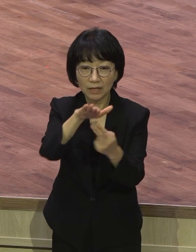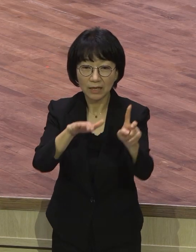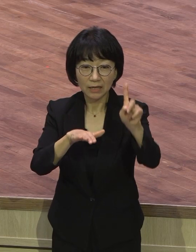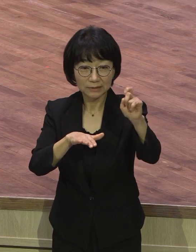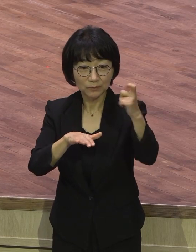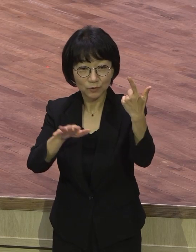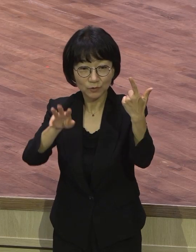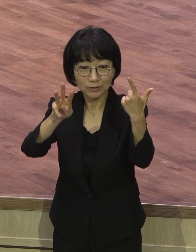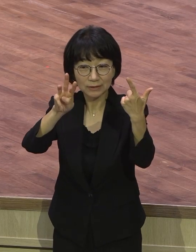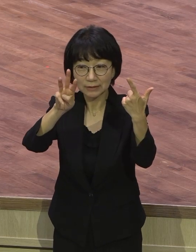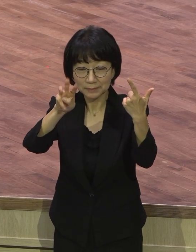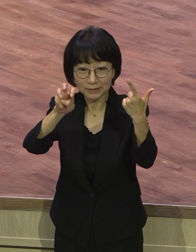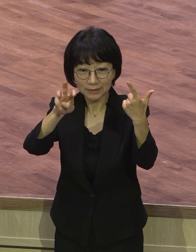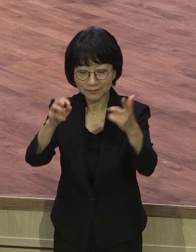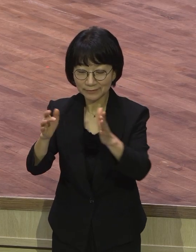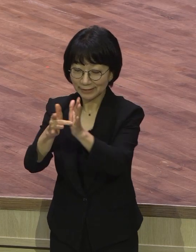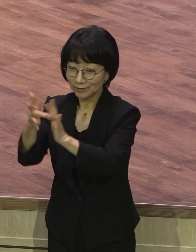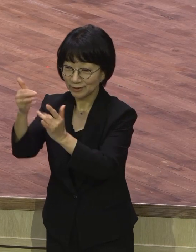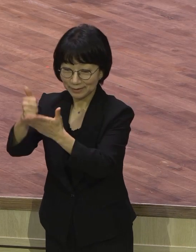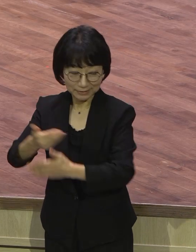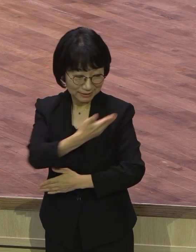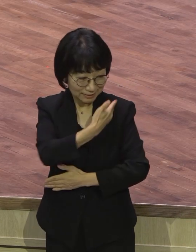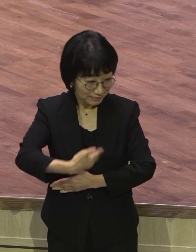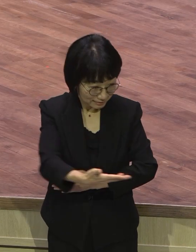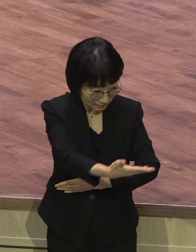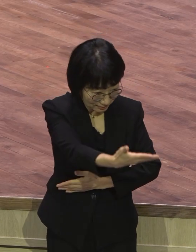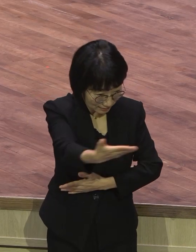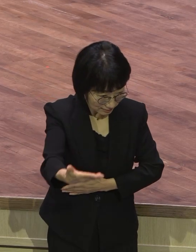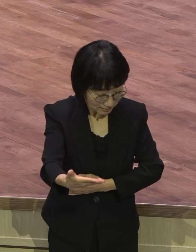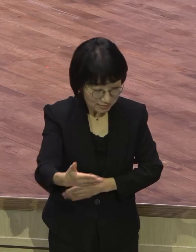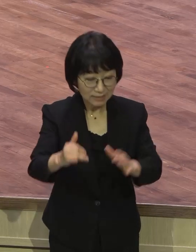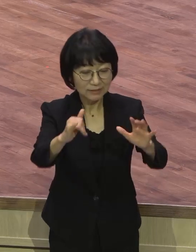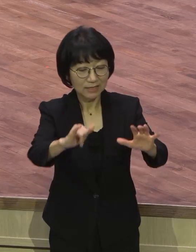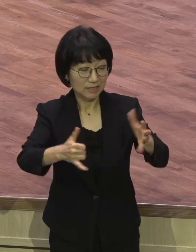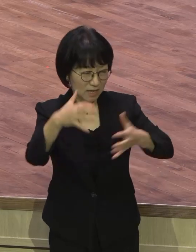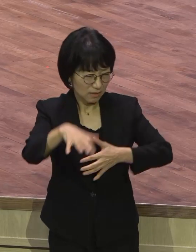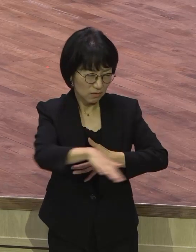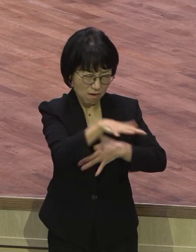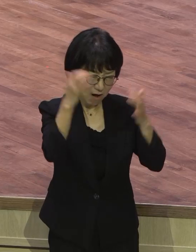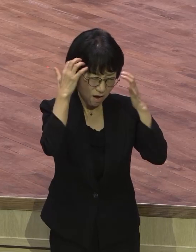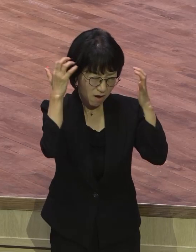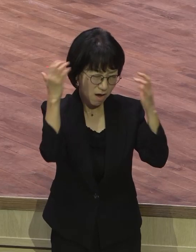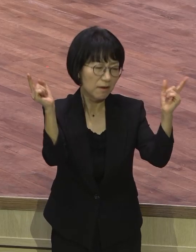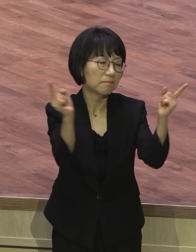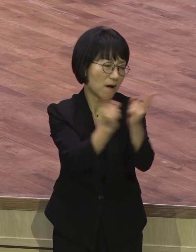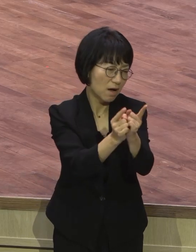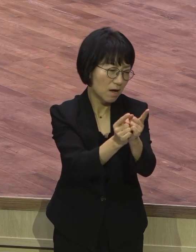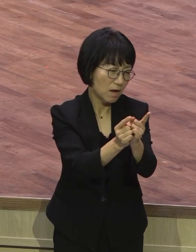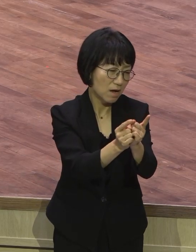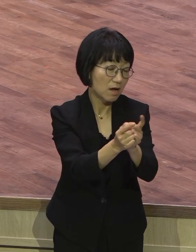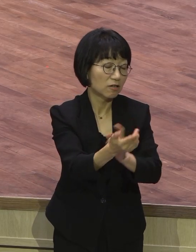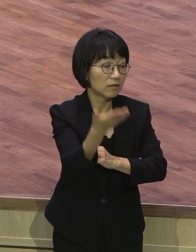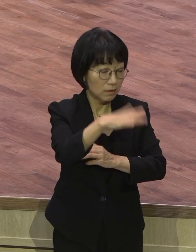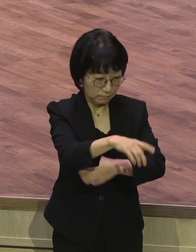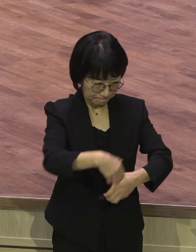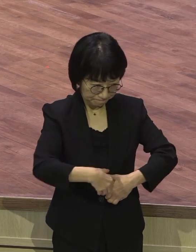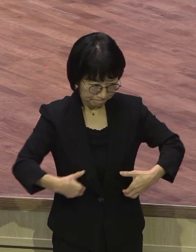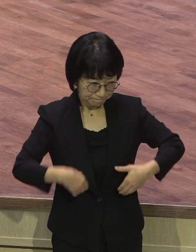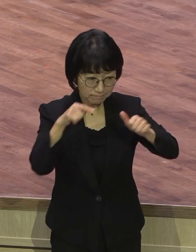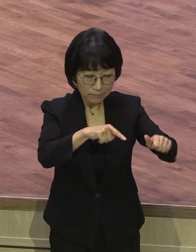33절에 예수님도 제자들 향해 이렇게 말씀하셨어요. 세상에서는 너희가 환란을 당하나 담대하라